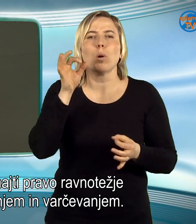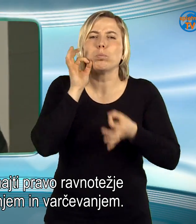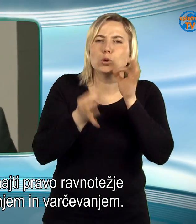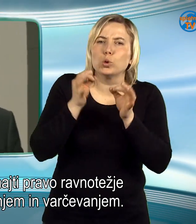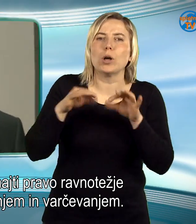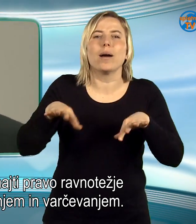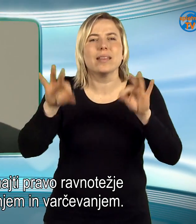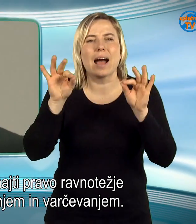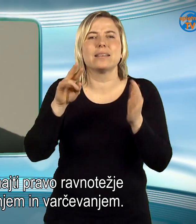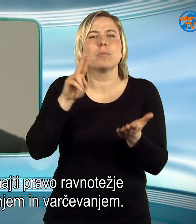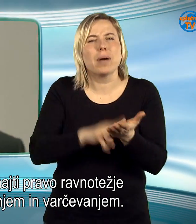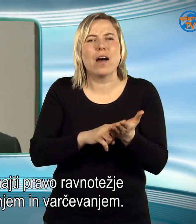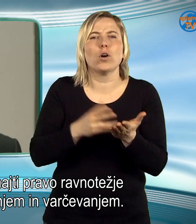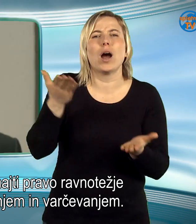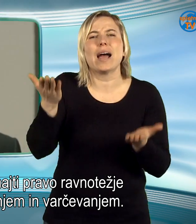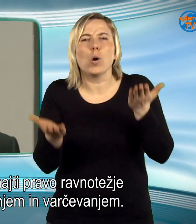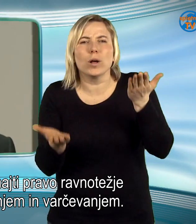ravnotežje med zadolževanjem in varčevanjem.